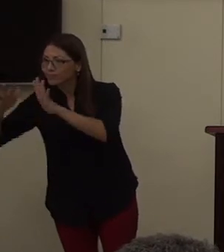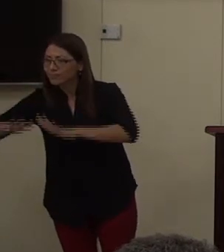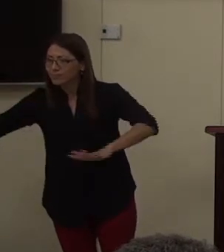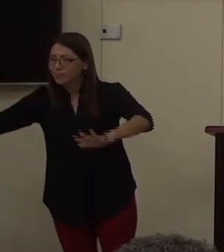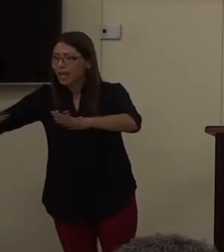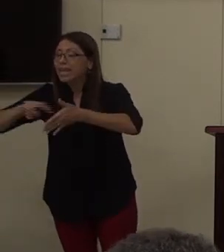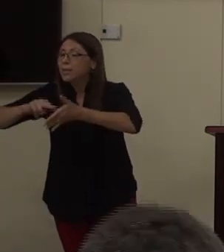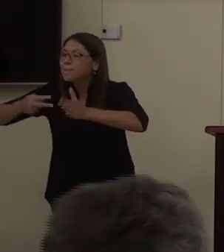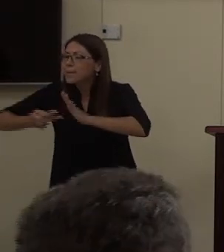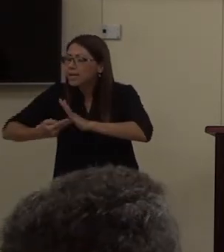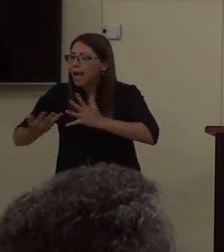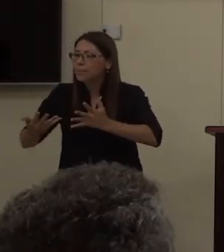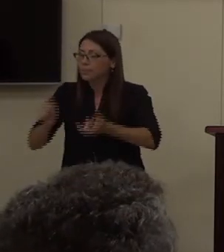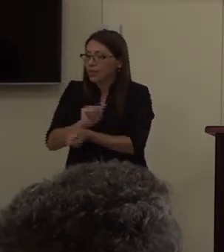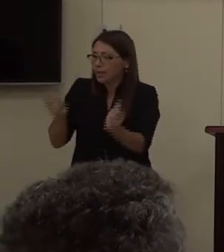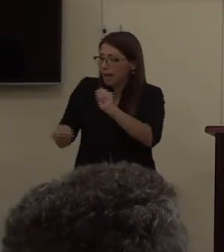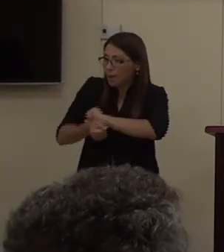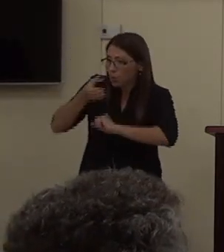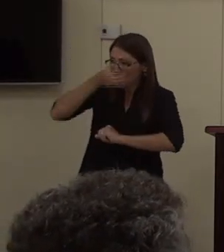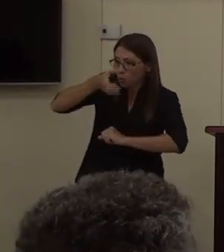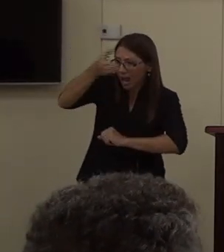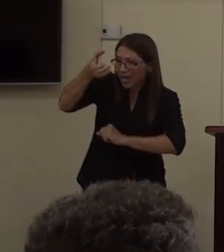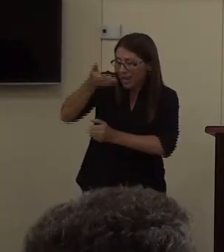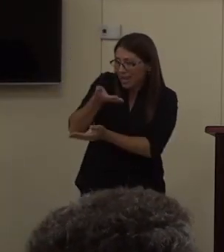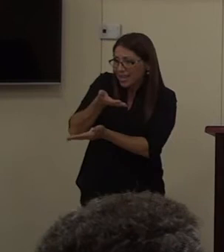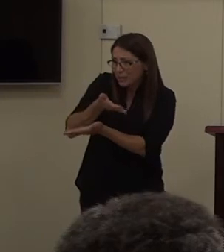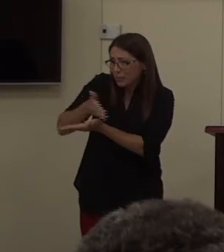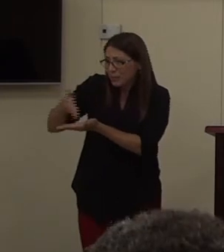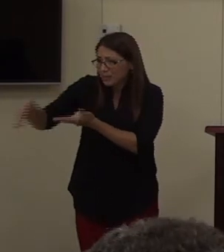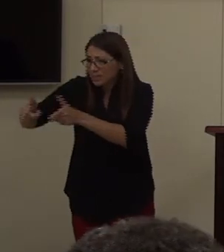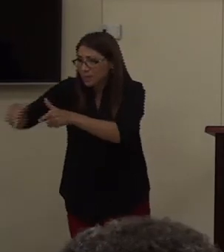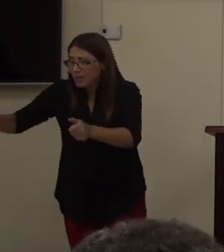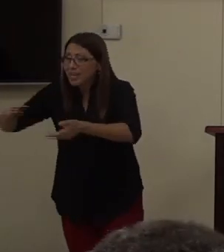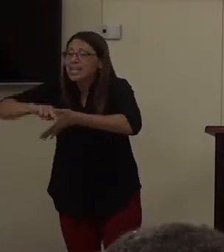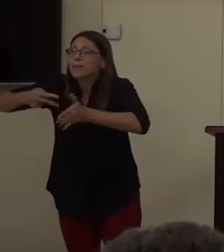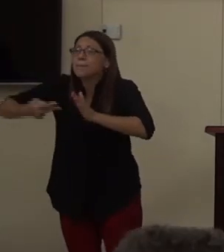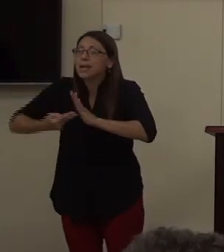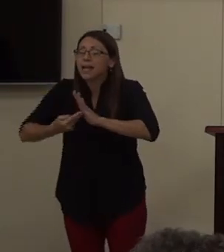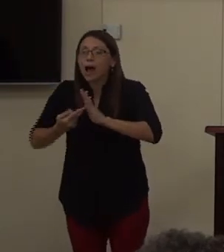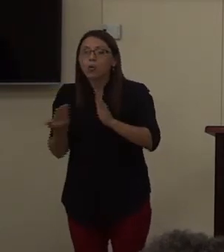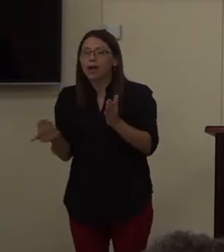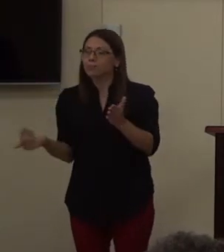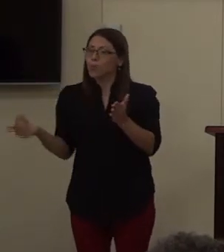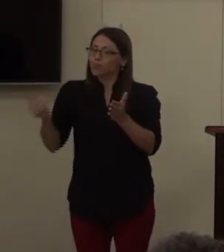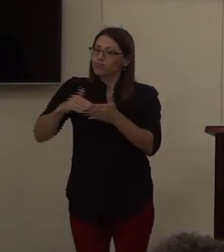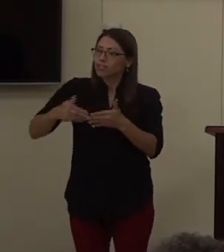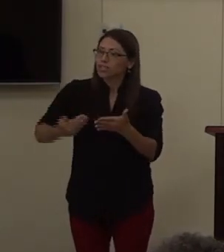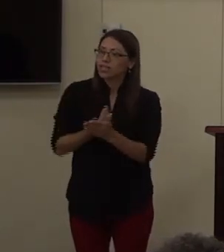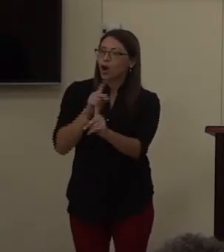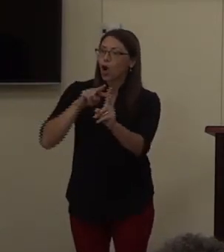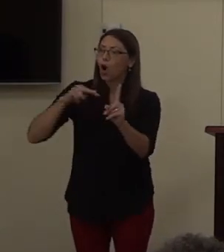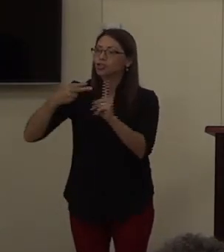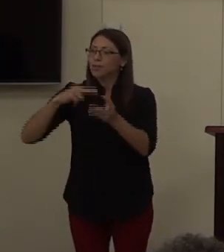implica el cambio cultural y el desplazamiento de lenguas, implica también una reconceptualización del mundo, ¿verdad?